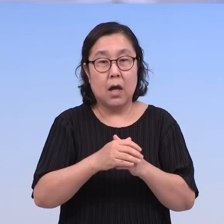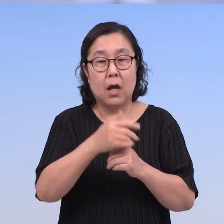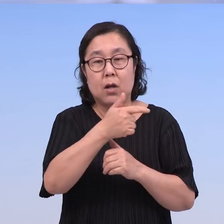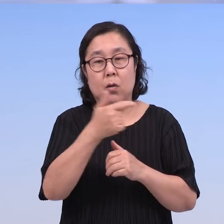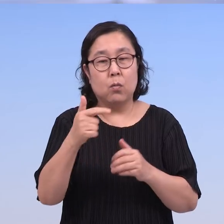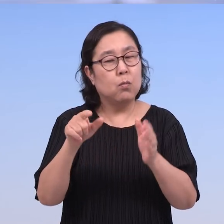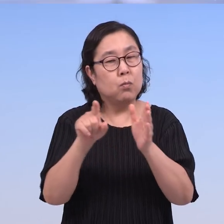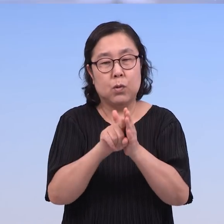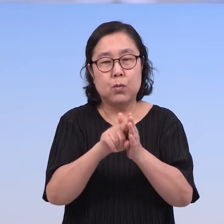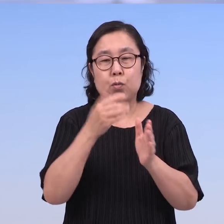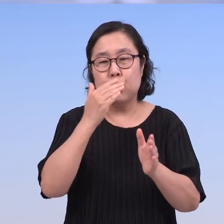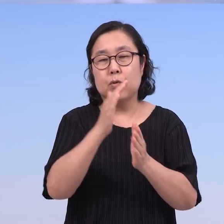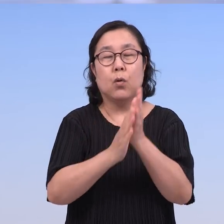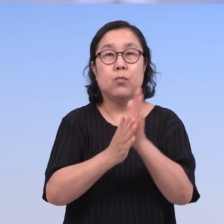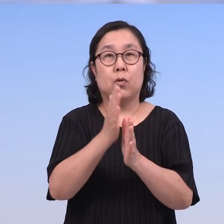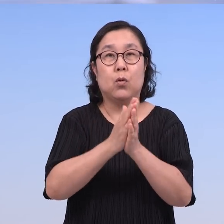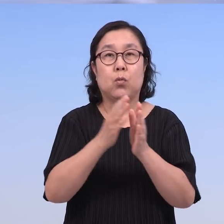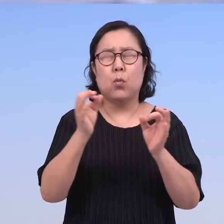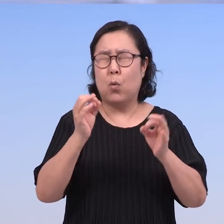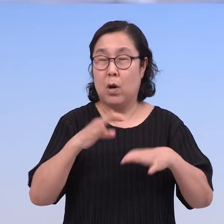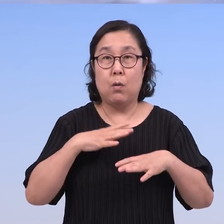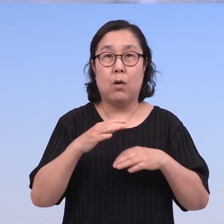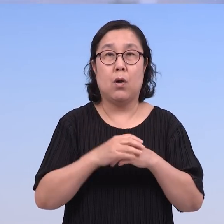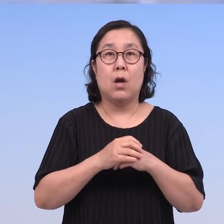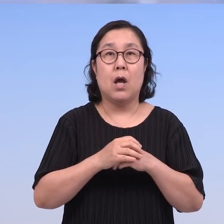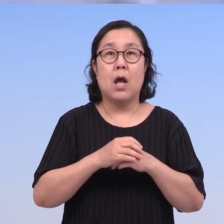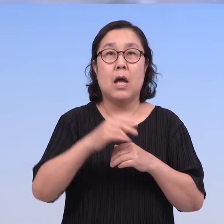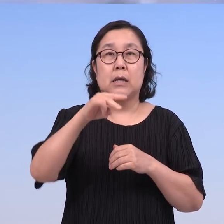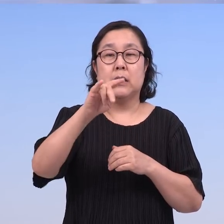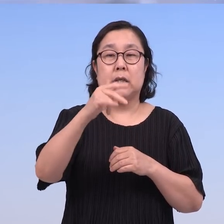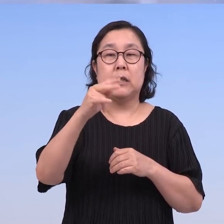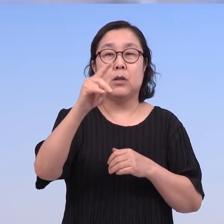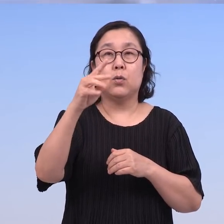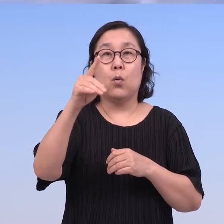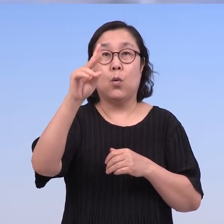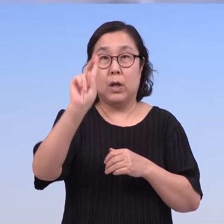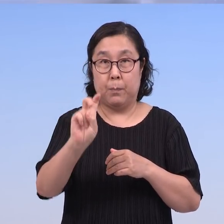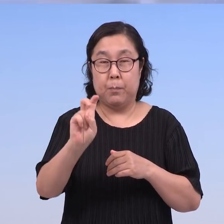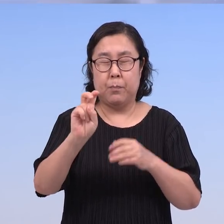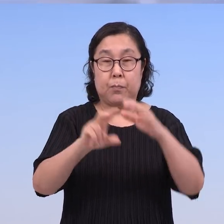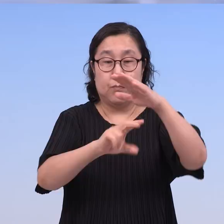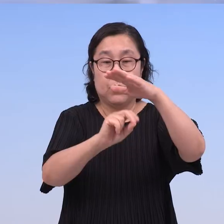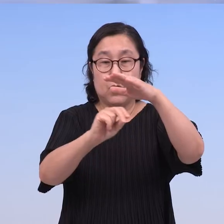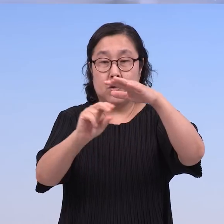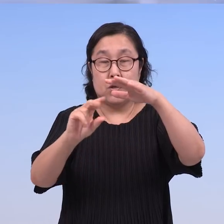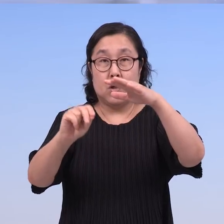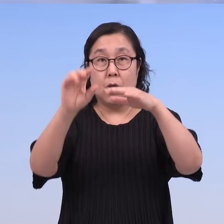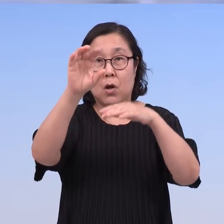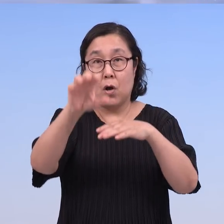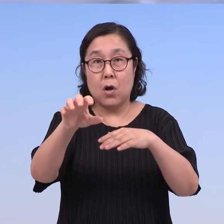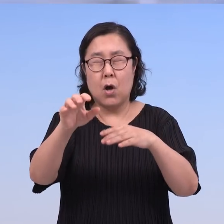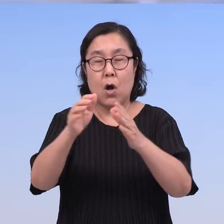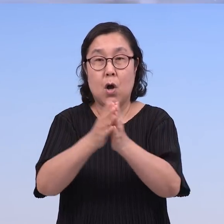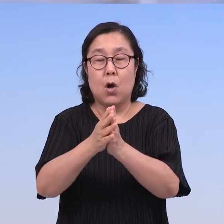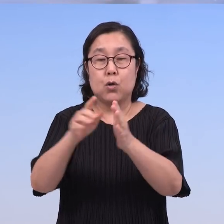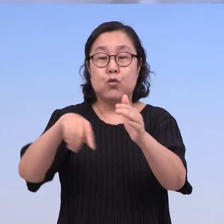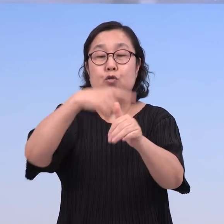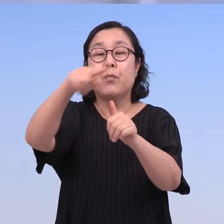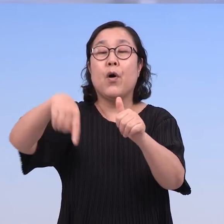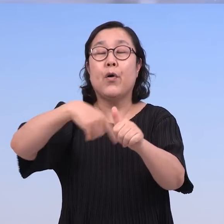그리고 읽으면서도 이게 믿어지지가 않습니다. 아니 어떻게 신도림역이라고 하는 그 역